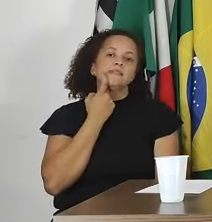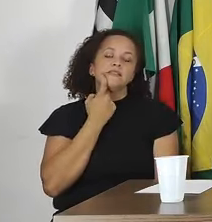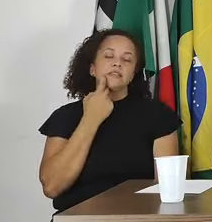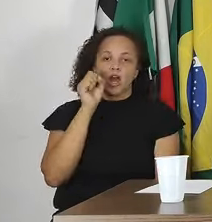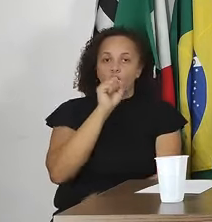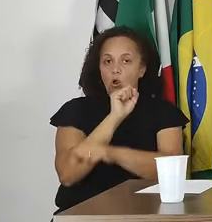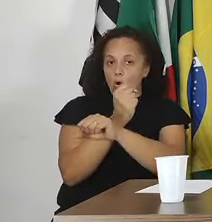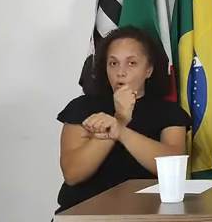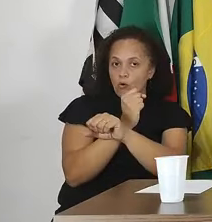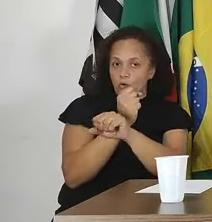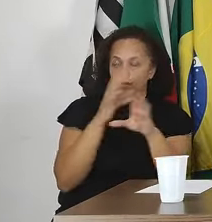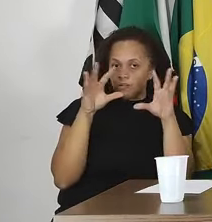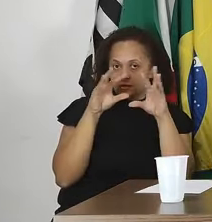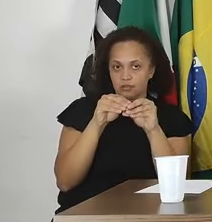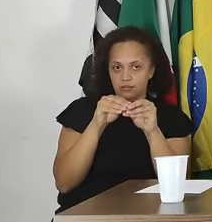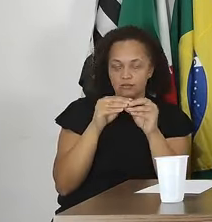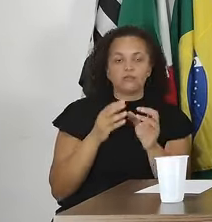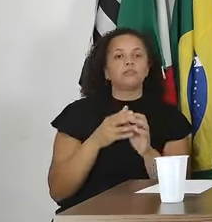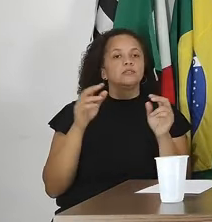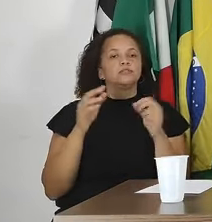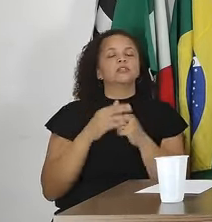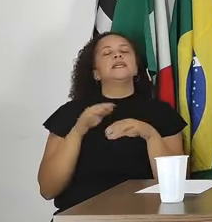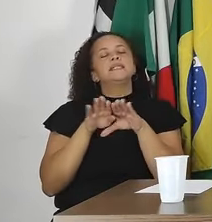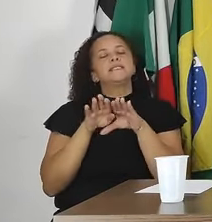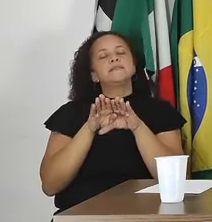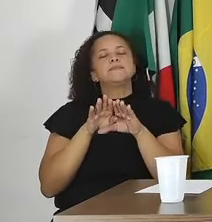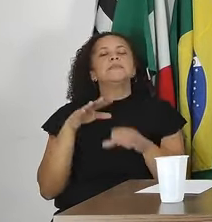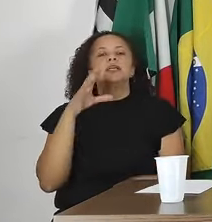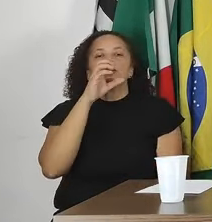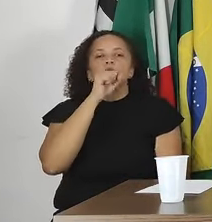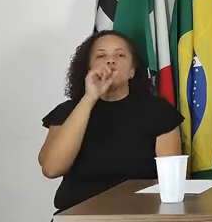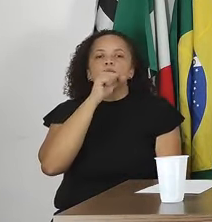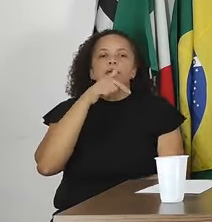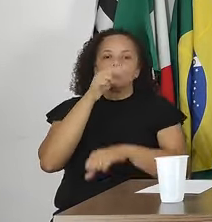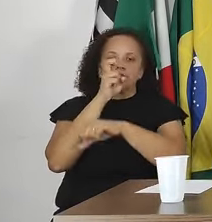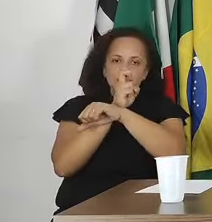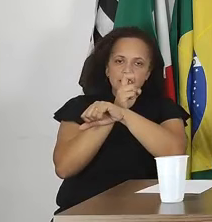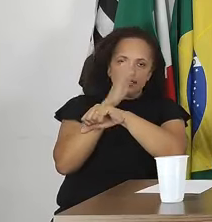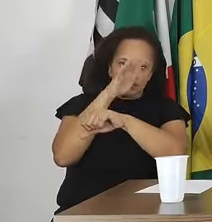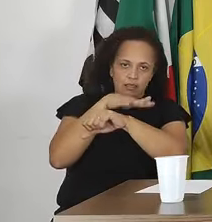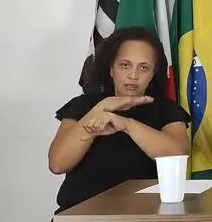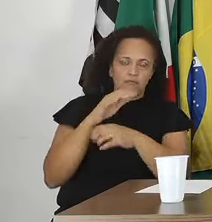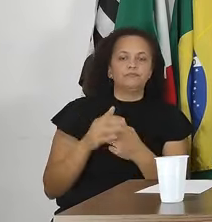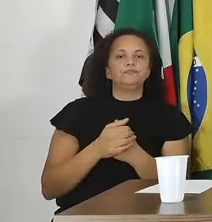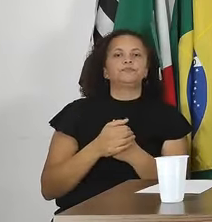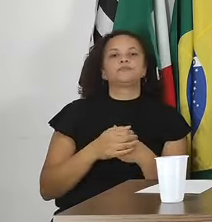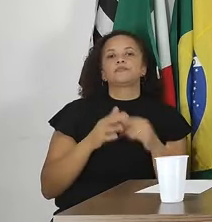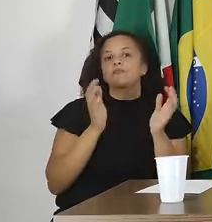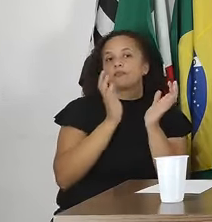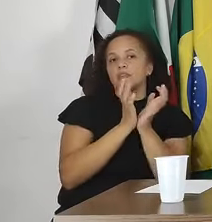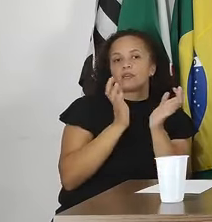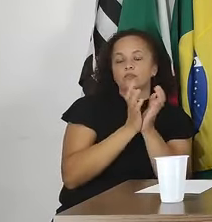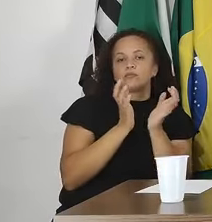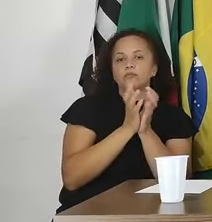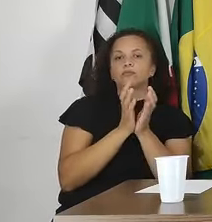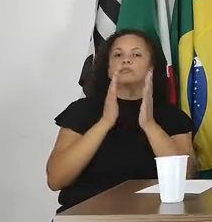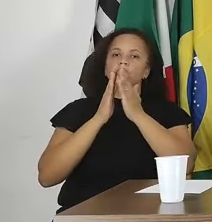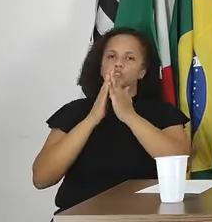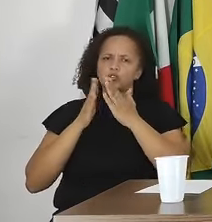assunto muito edificante para a igreja. E sábado às 17 horas. Grupo de intercessão comigo e com